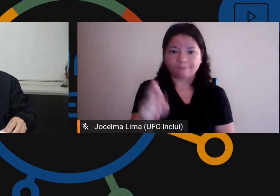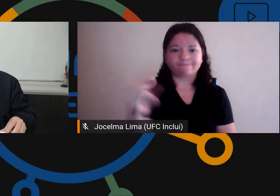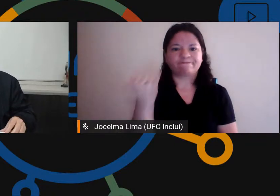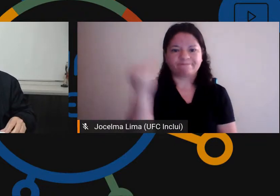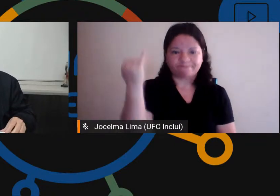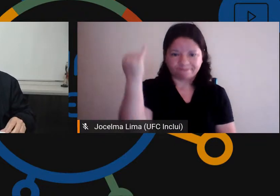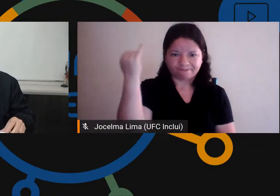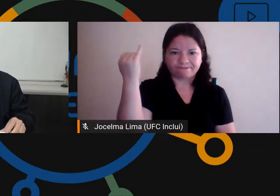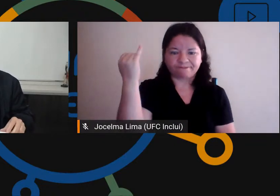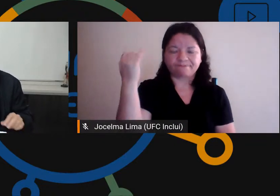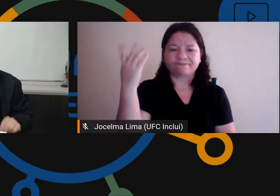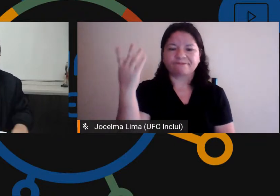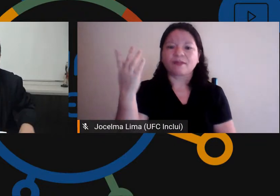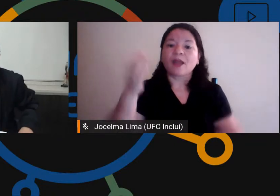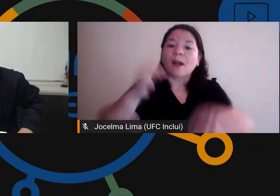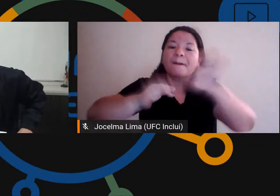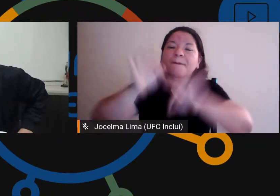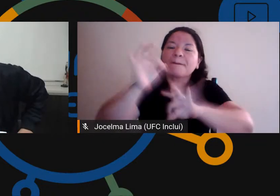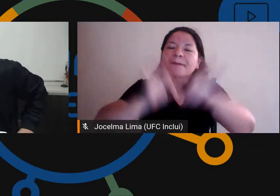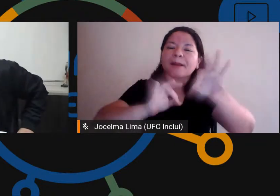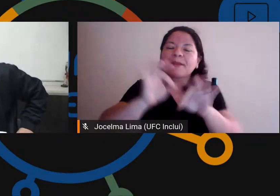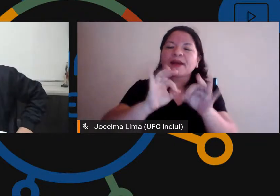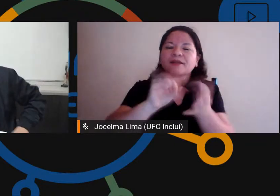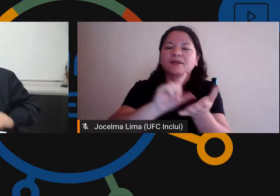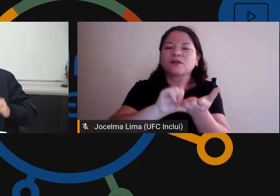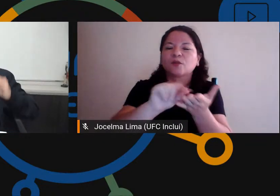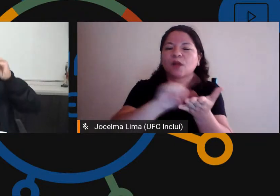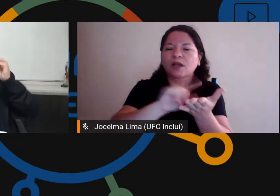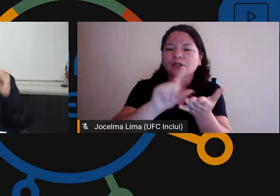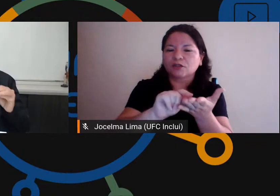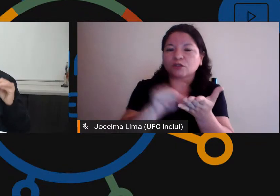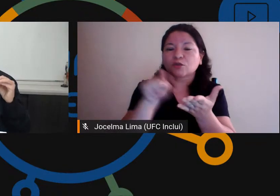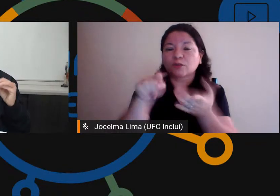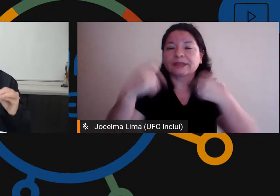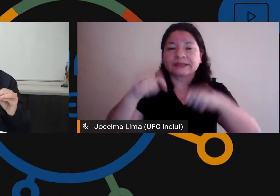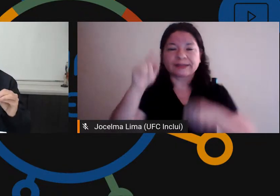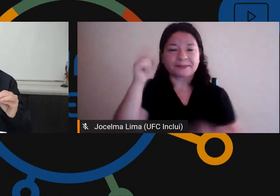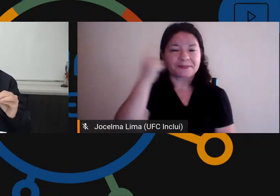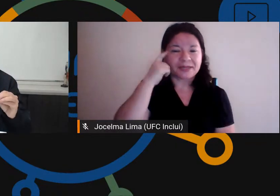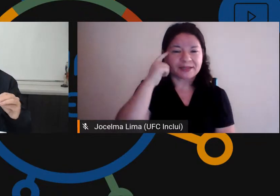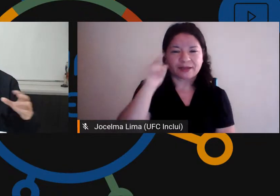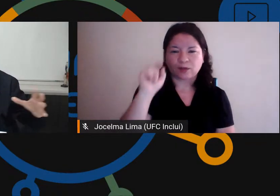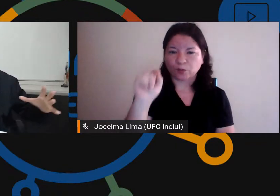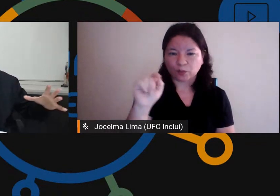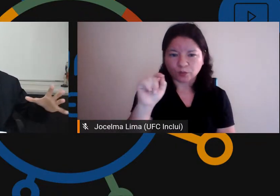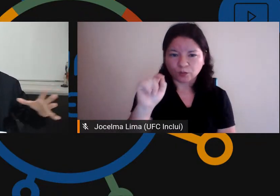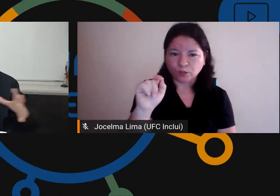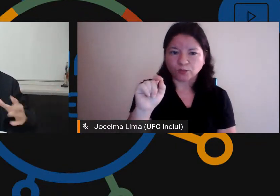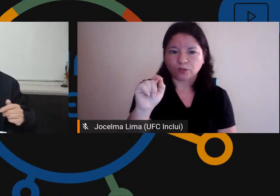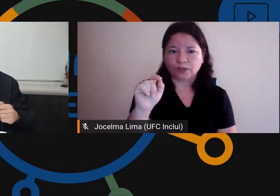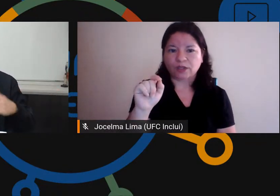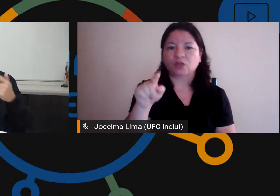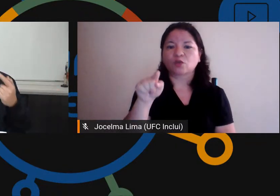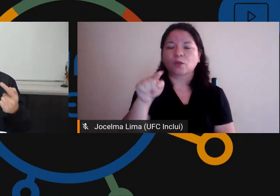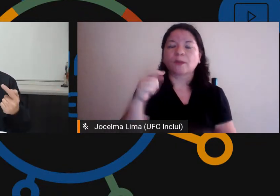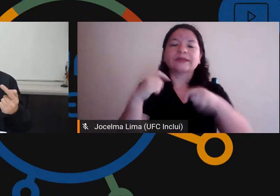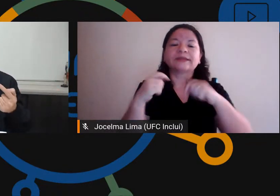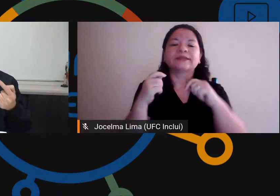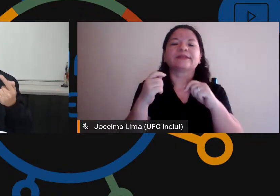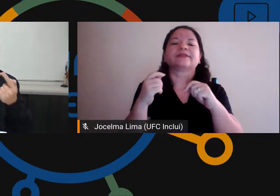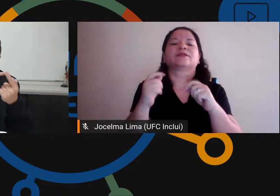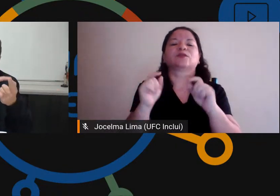A preparação do artigo, né? Pense o seguinte, a essência do artigo. Se você espremer, quando